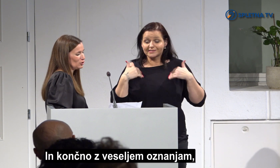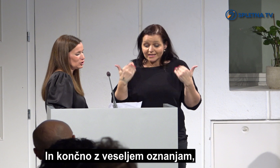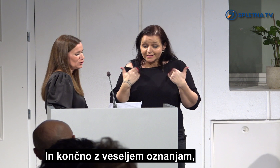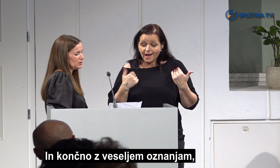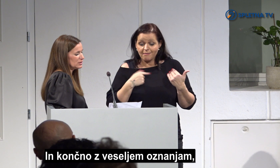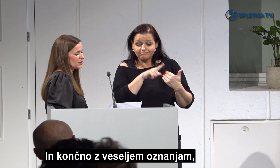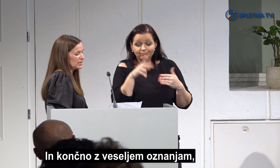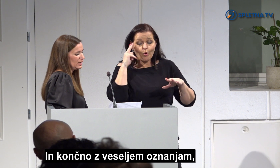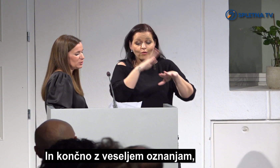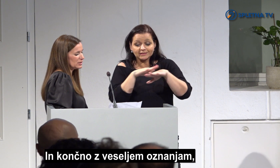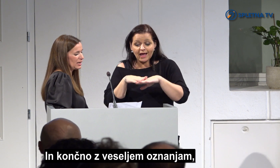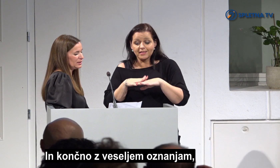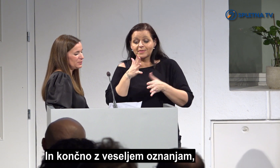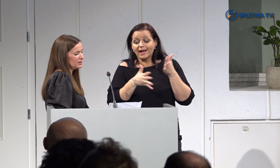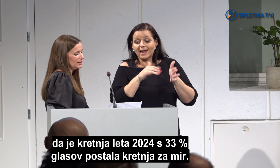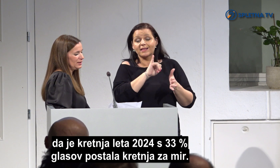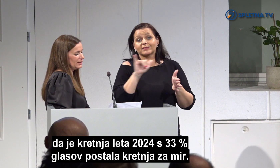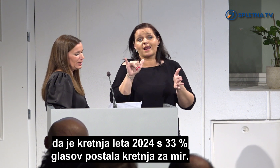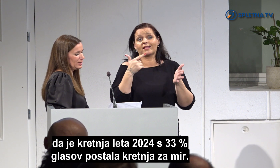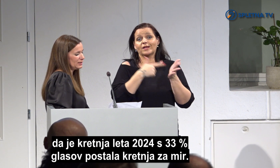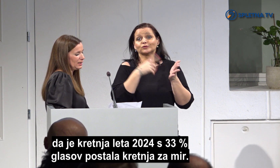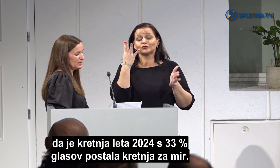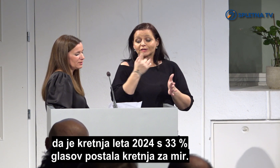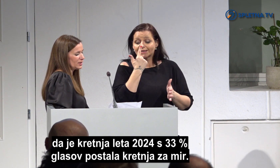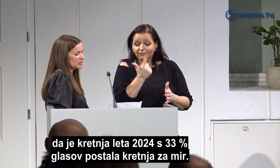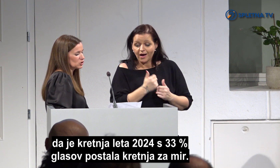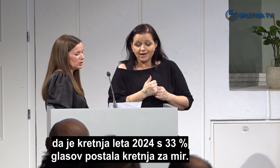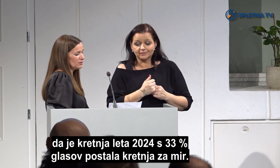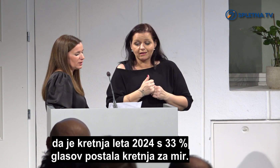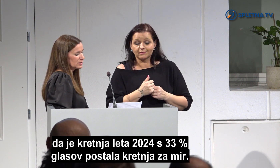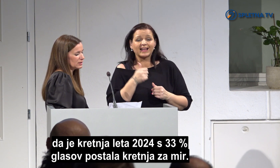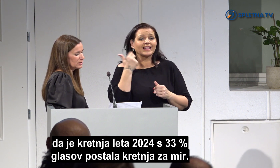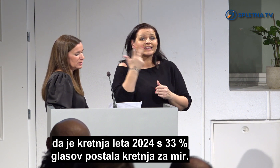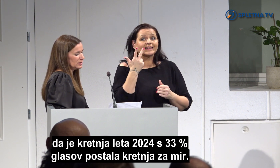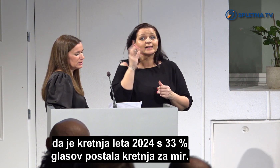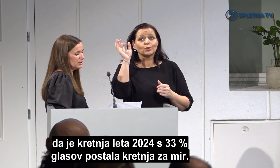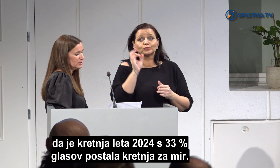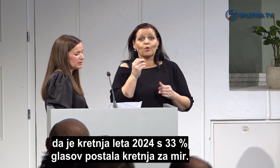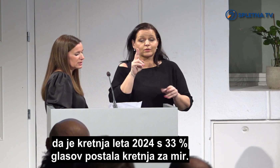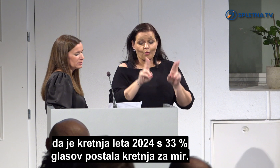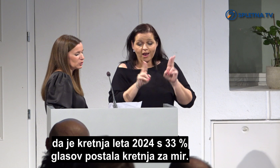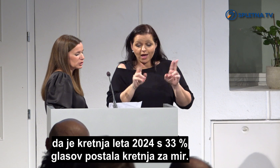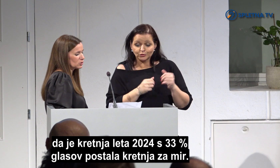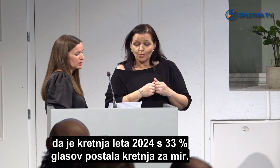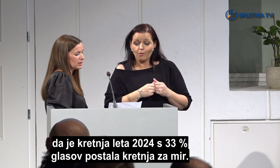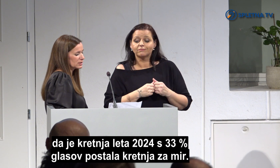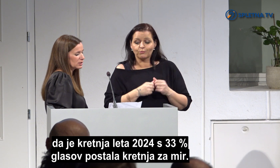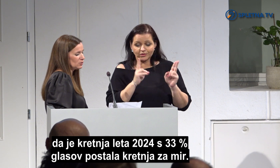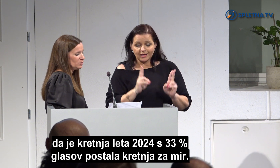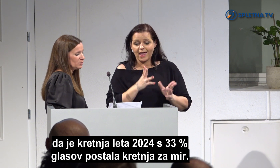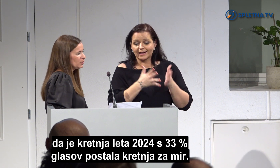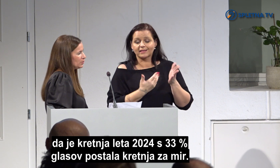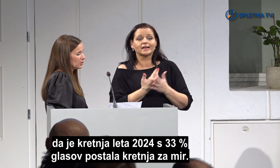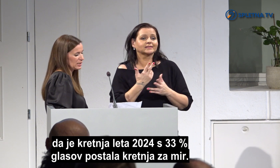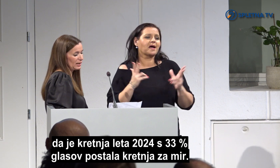In končno, z veseljem oznanjam, da je kretnja leta 2024 s 33%